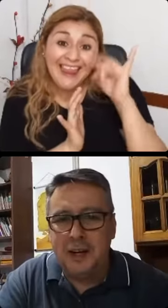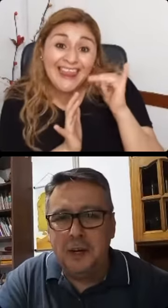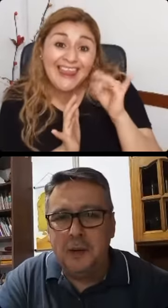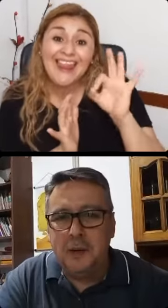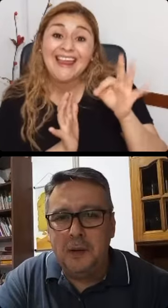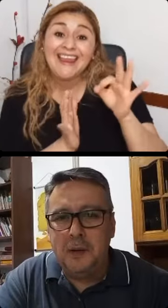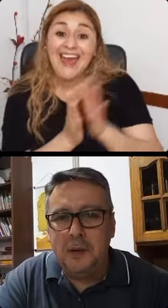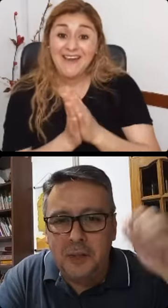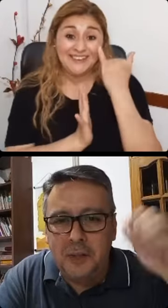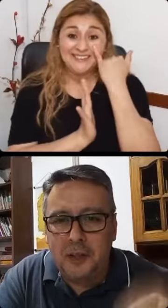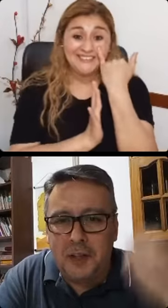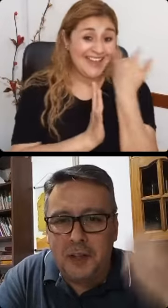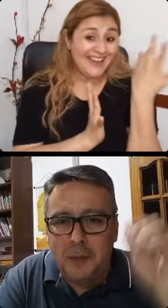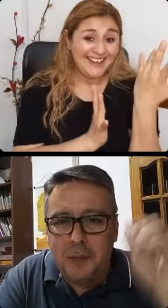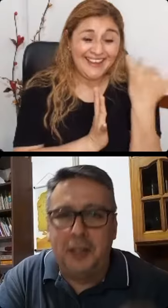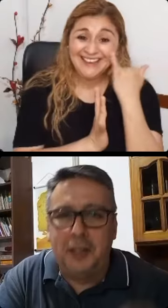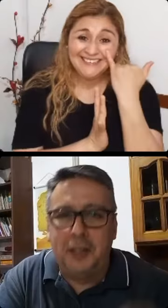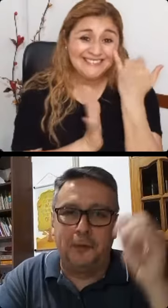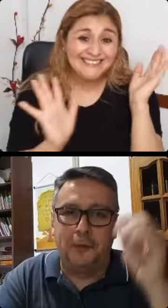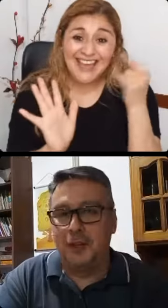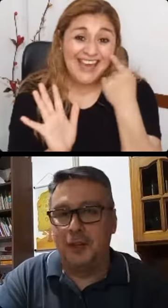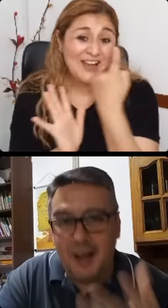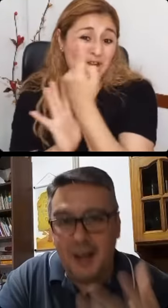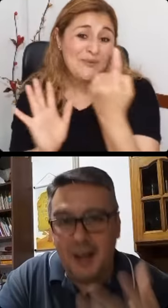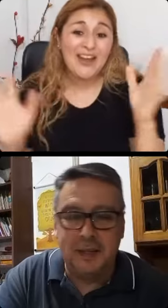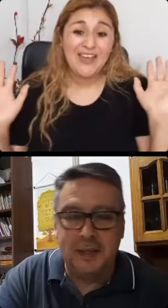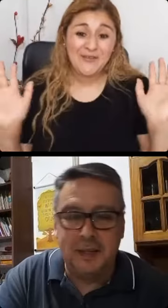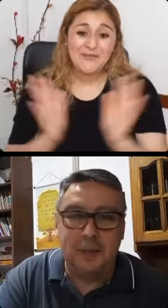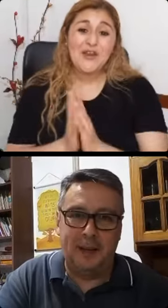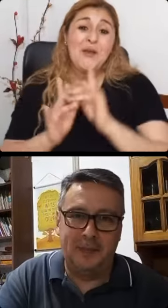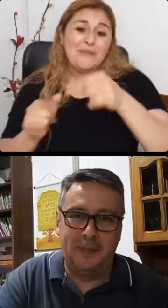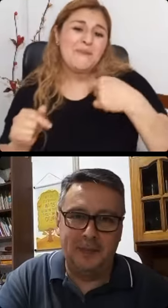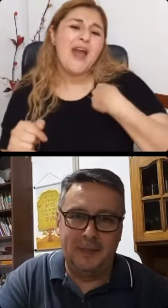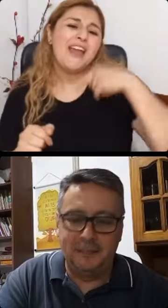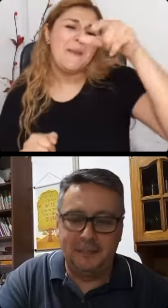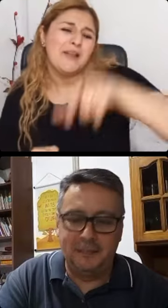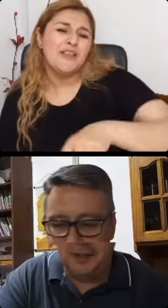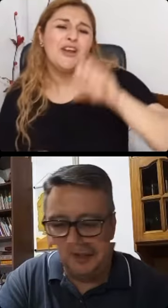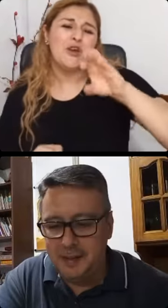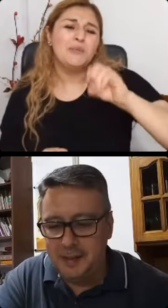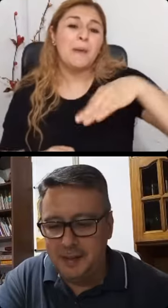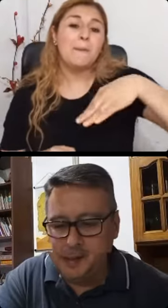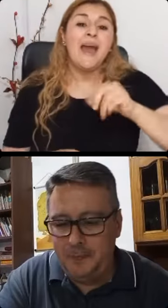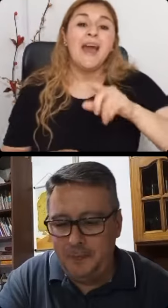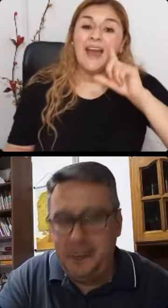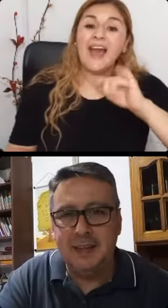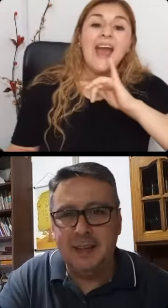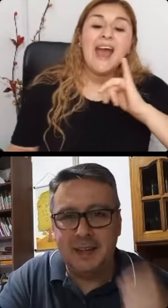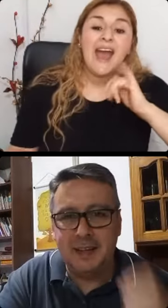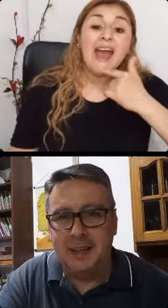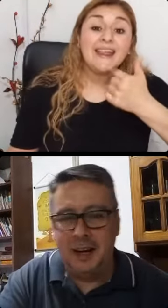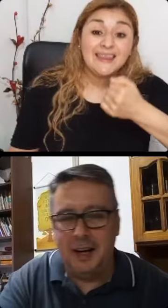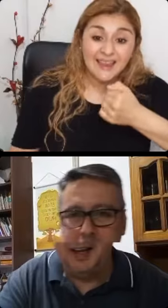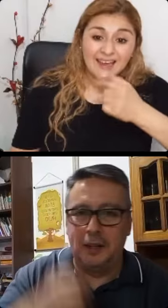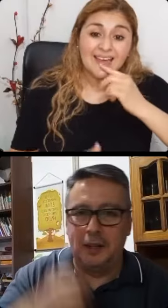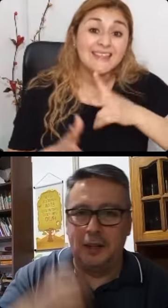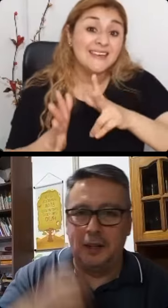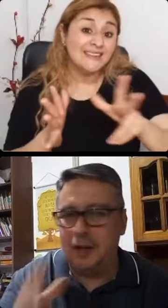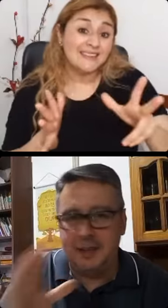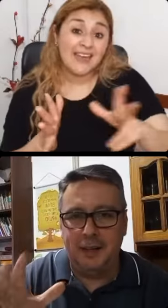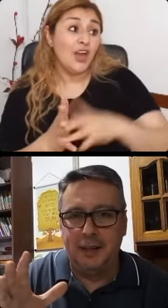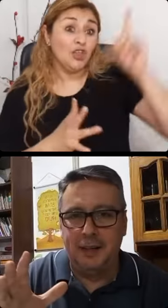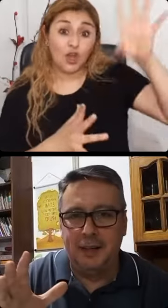pero él nos miró con amor y nos transformó claro que sí Marisa claro que sí es así él nos